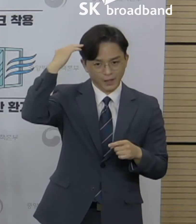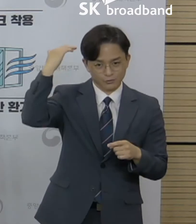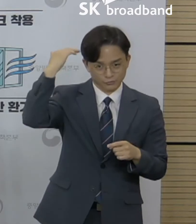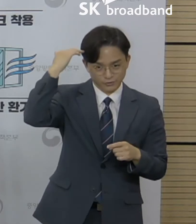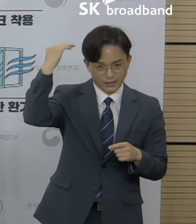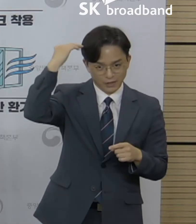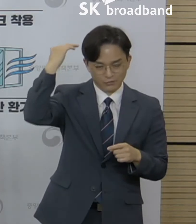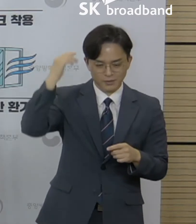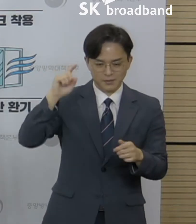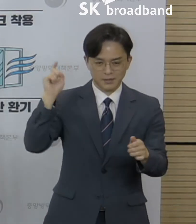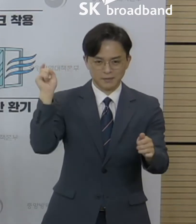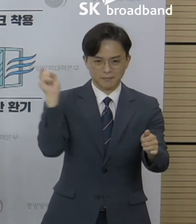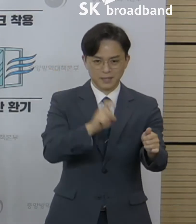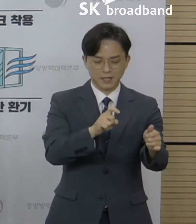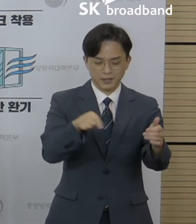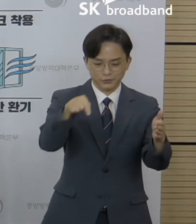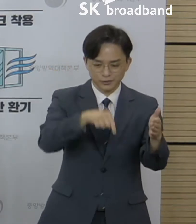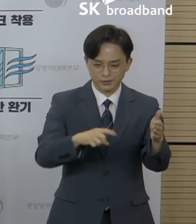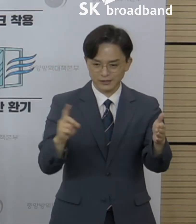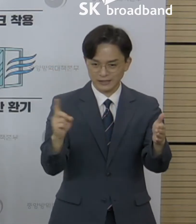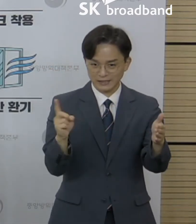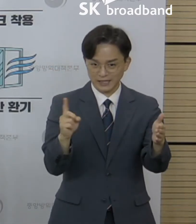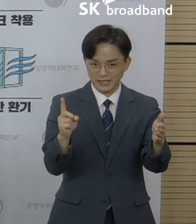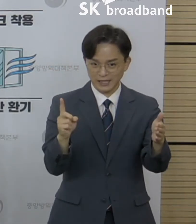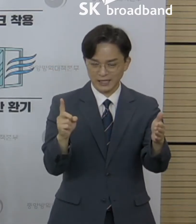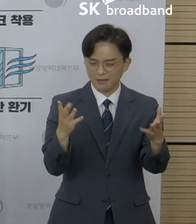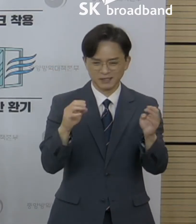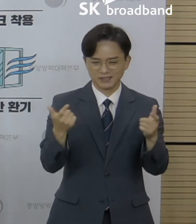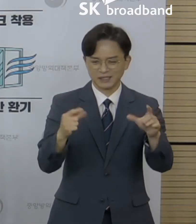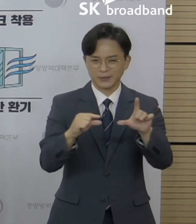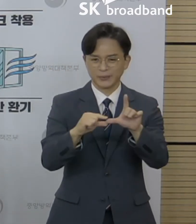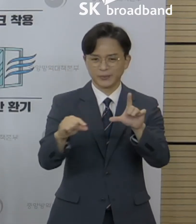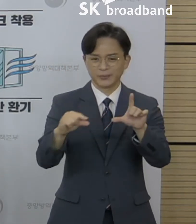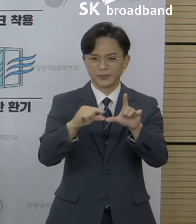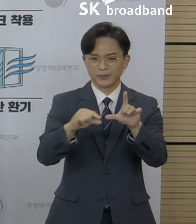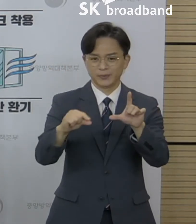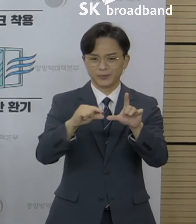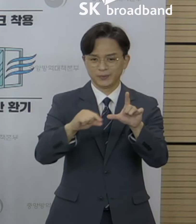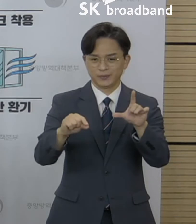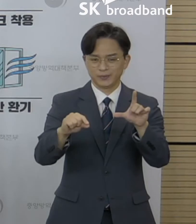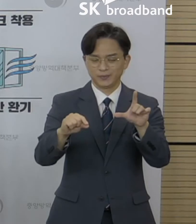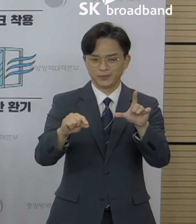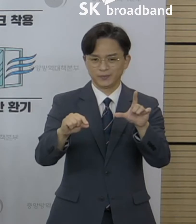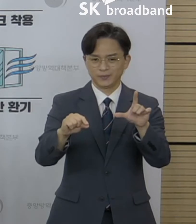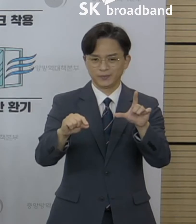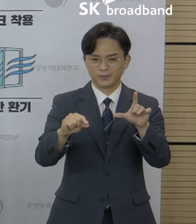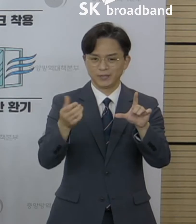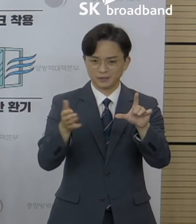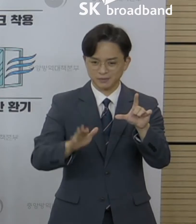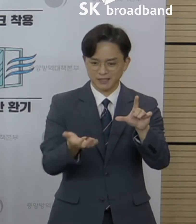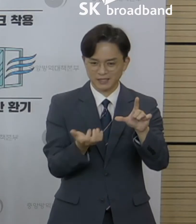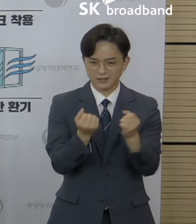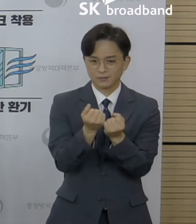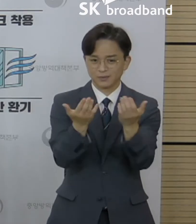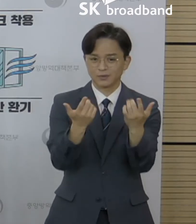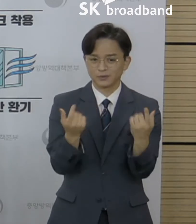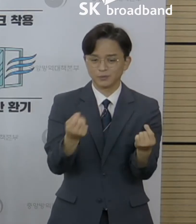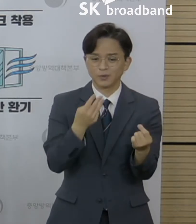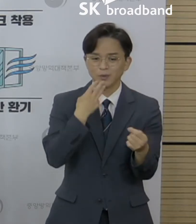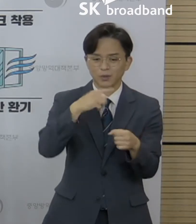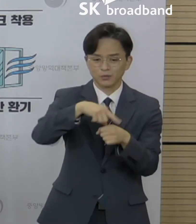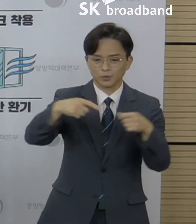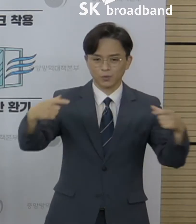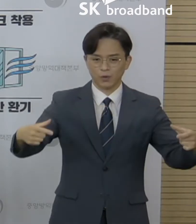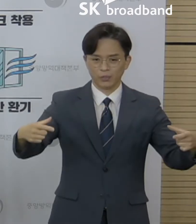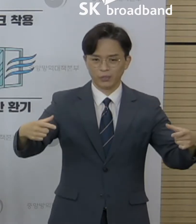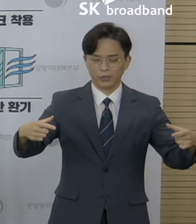차지하는 크기 자체가 상대적으로 큰 상황은 아닙니다. 그럼에도 불구하고 앞서 말씀드린 대로 수도권에서 젊은 층을